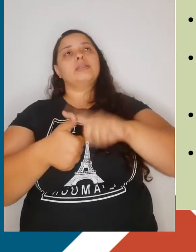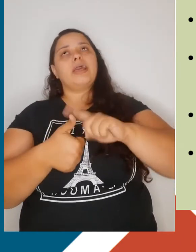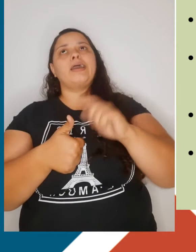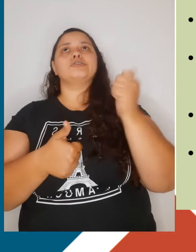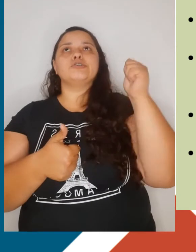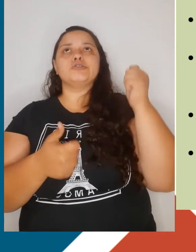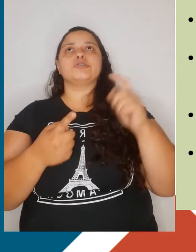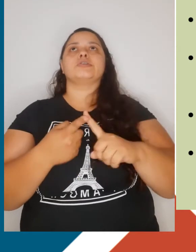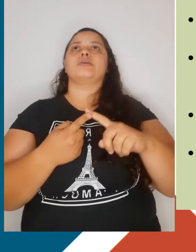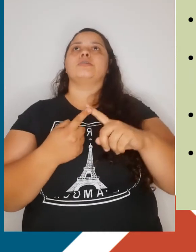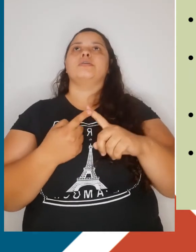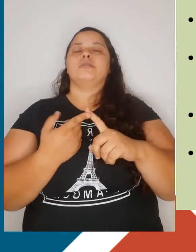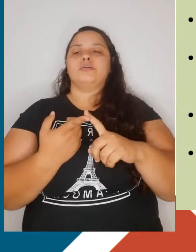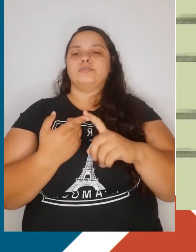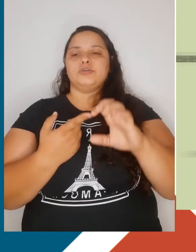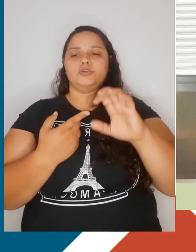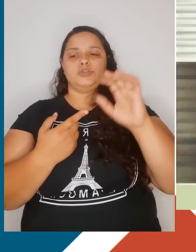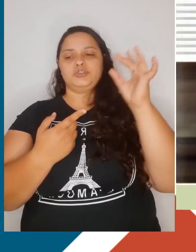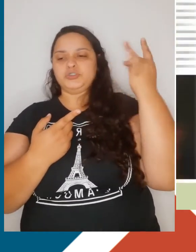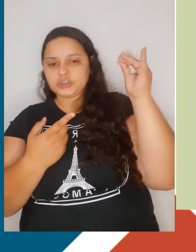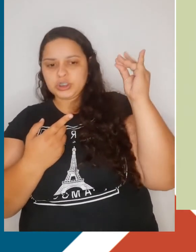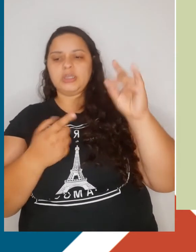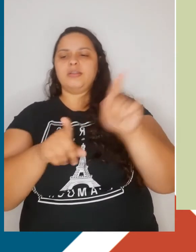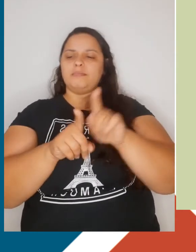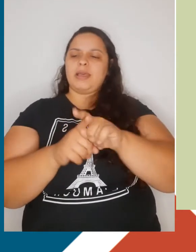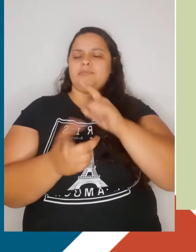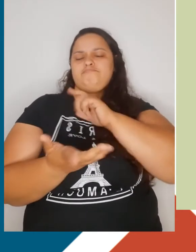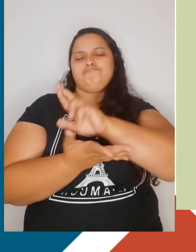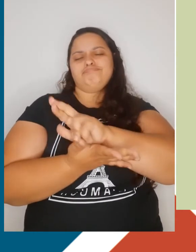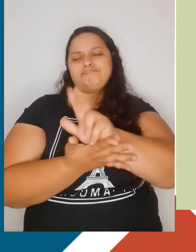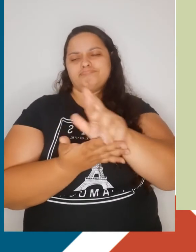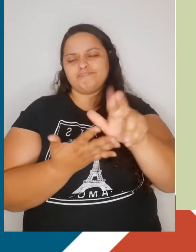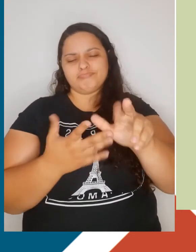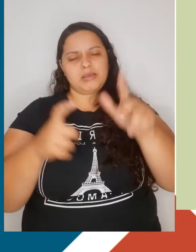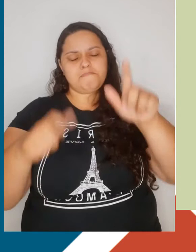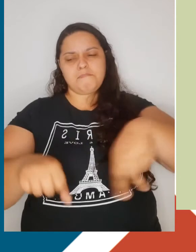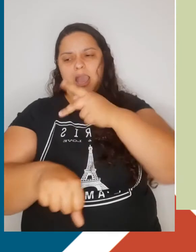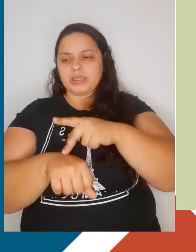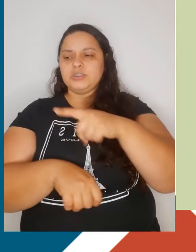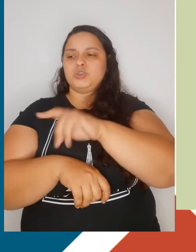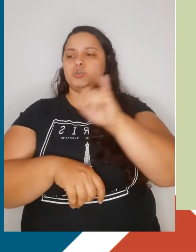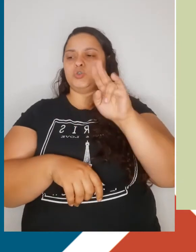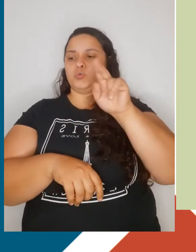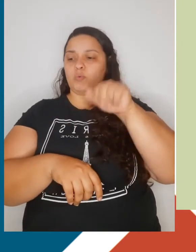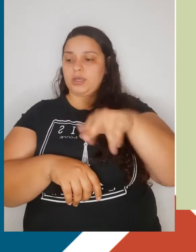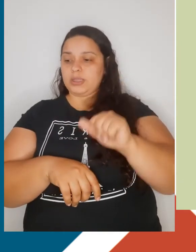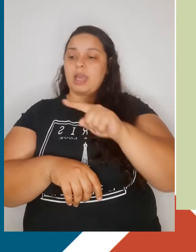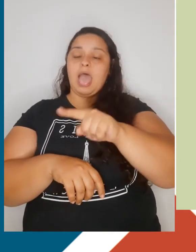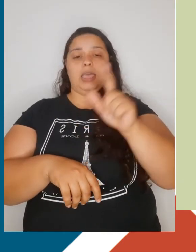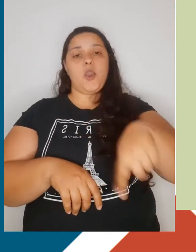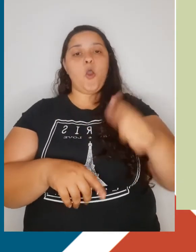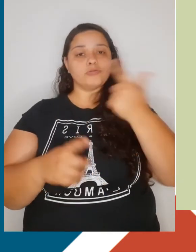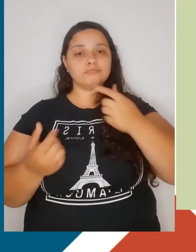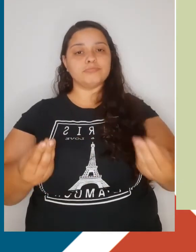Martín na Argentina, no Chile e no Peru. Não podemos esquecer de Juana Zurduy, que chegou a receber